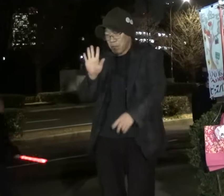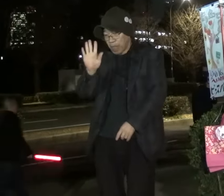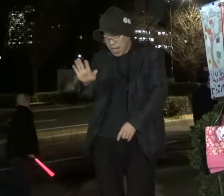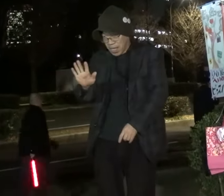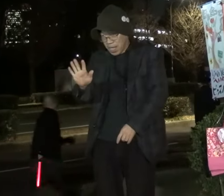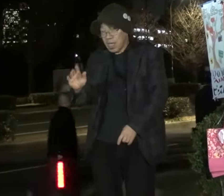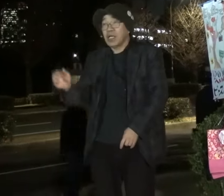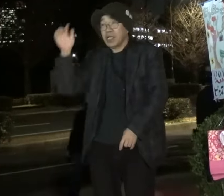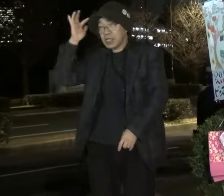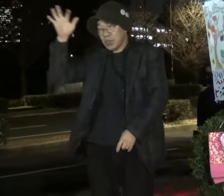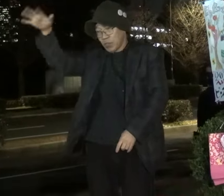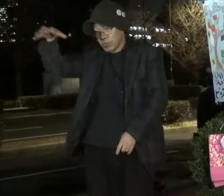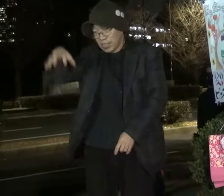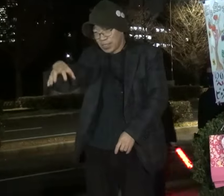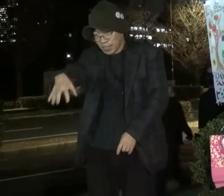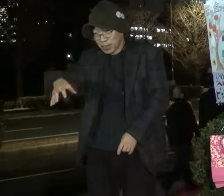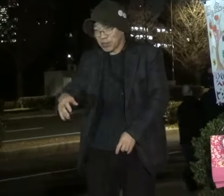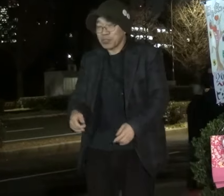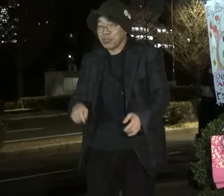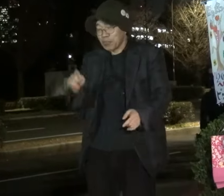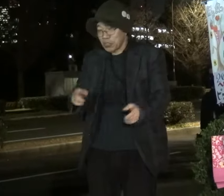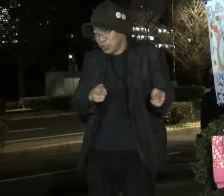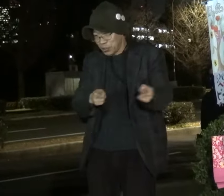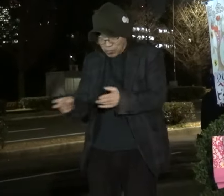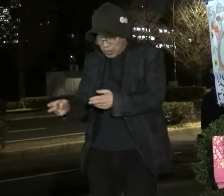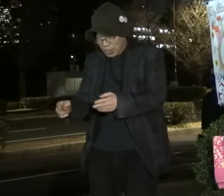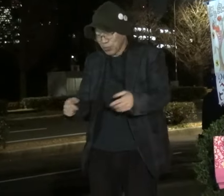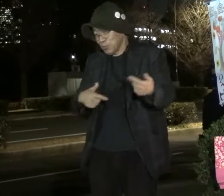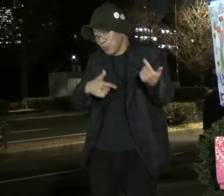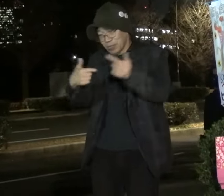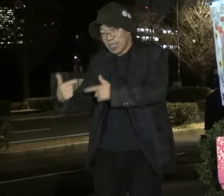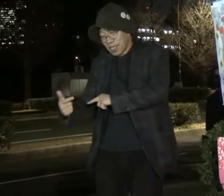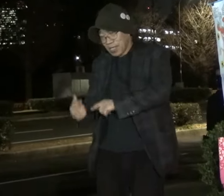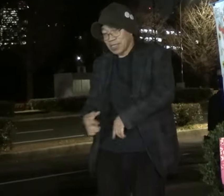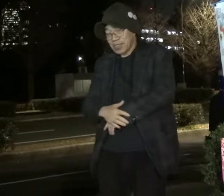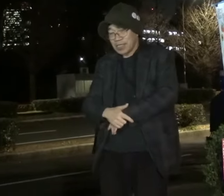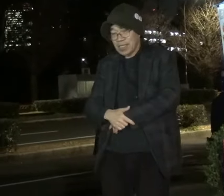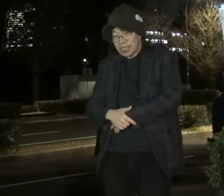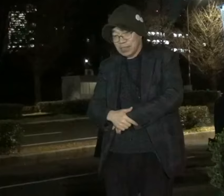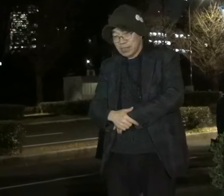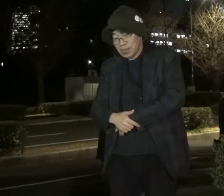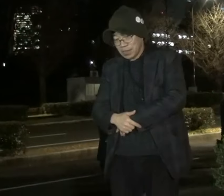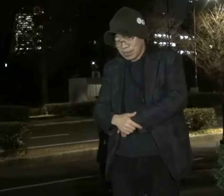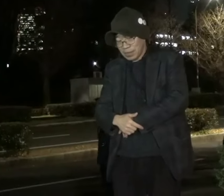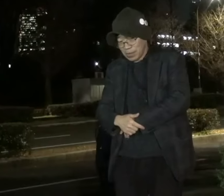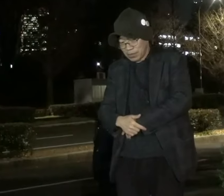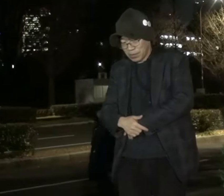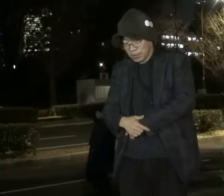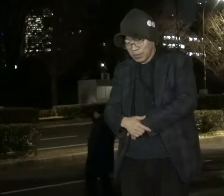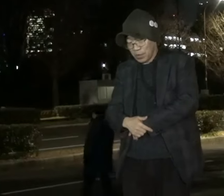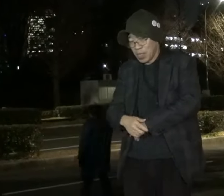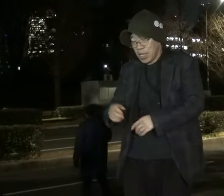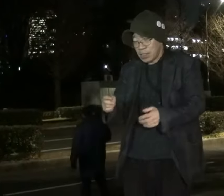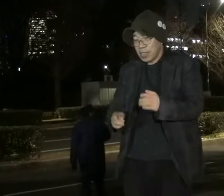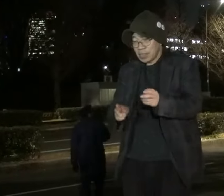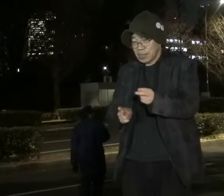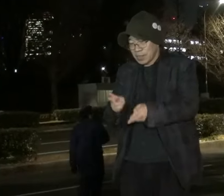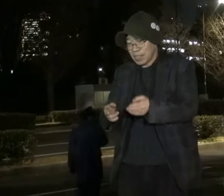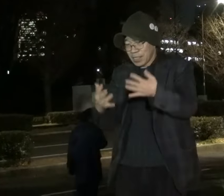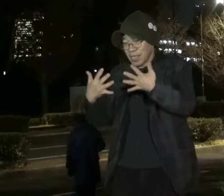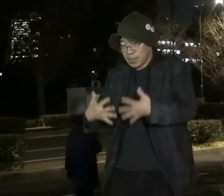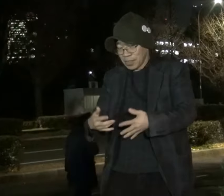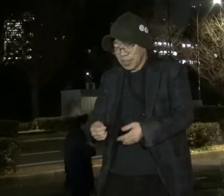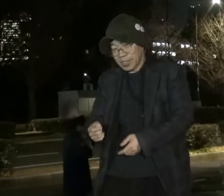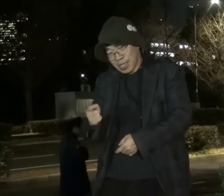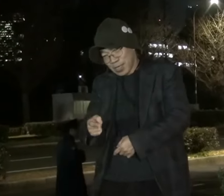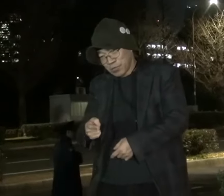バタバタ準備が遅くなりまして申し訳ありませんでした。ちょっと機材がね、だんだんガタが来てお